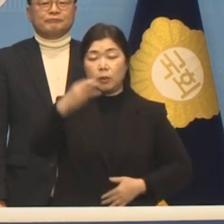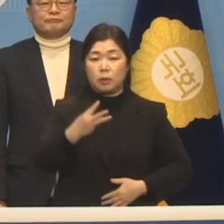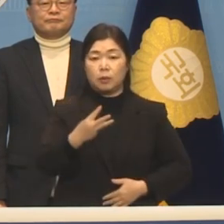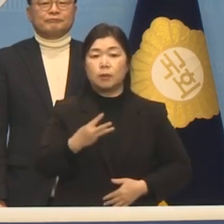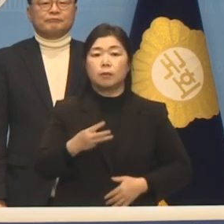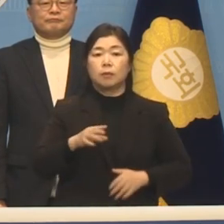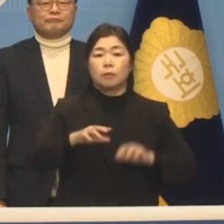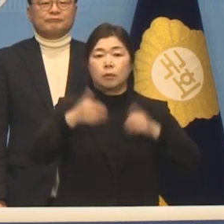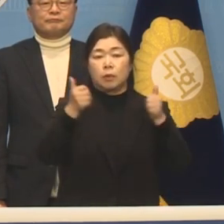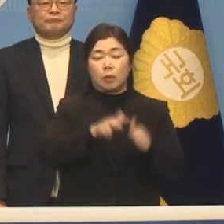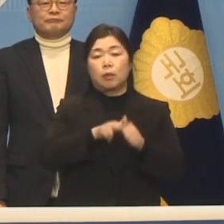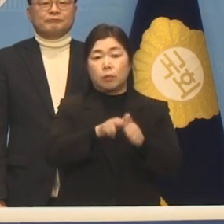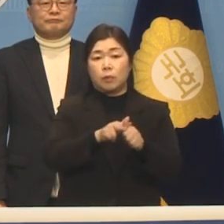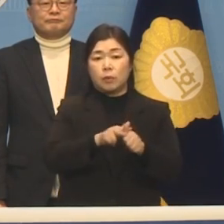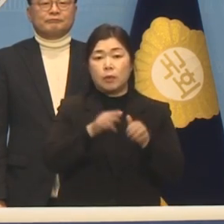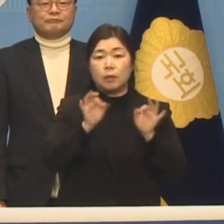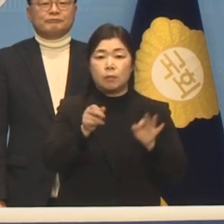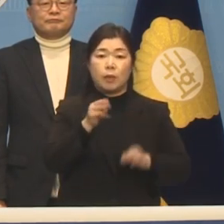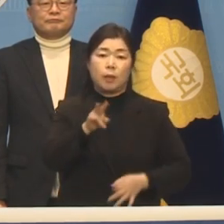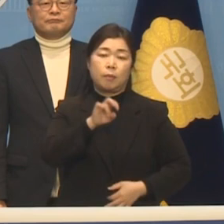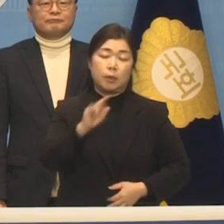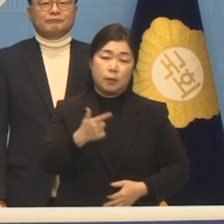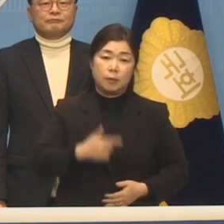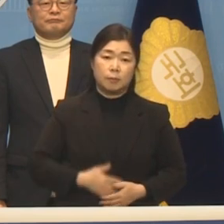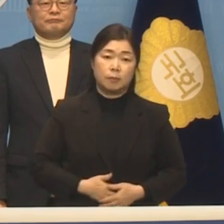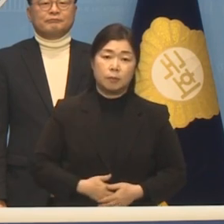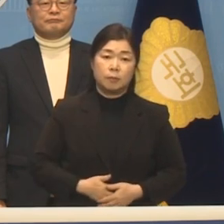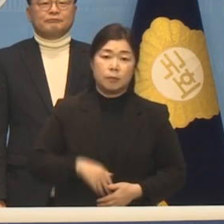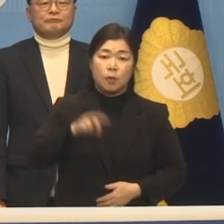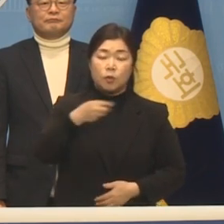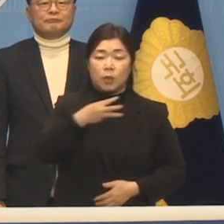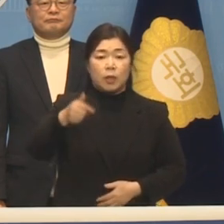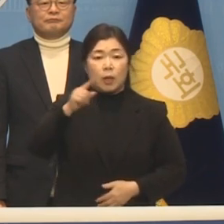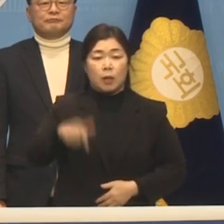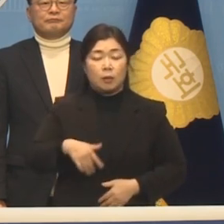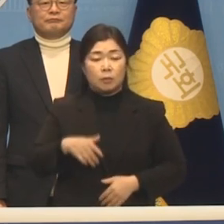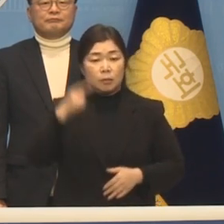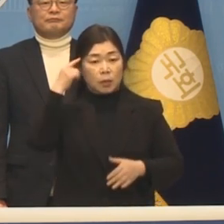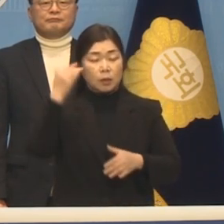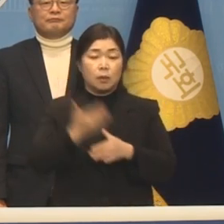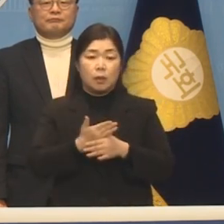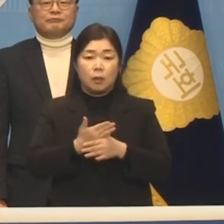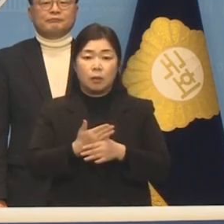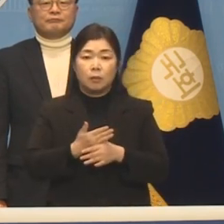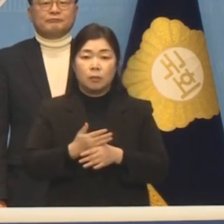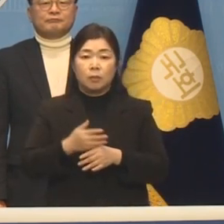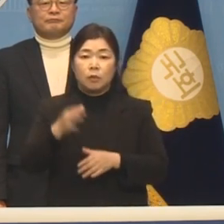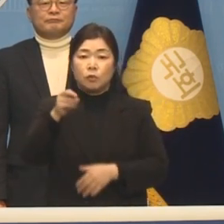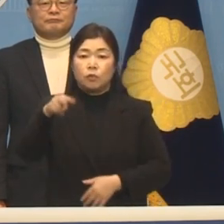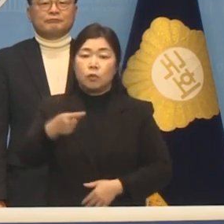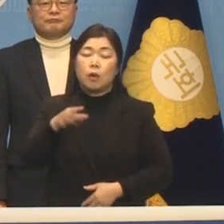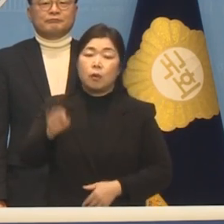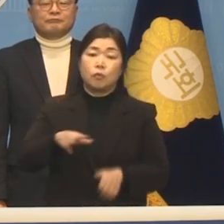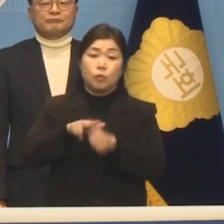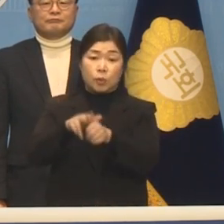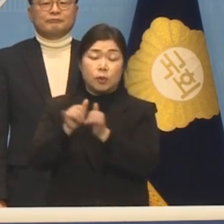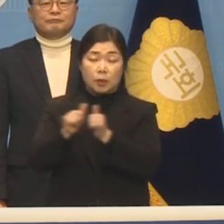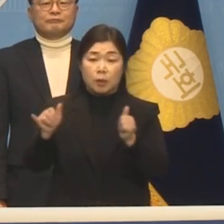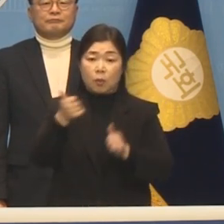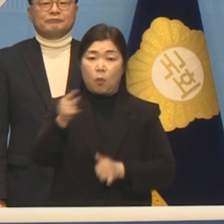예비후보 김혜민, 카이스트 물리학과 박사 대전 유성을 국회의원 후보 황정아,